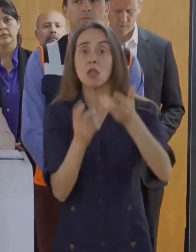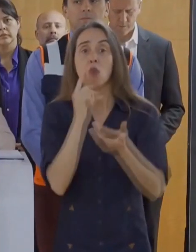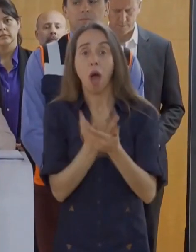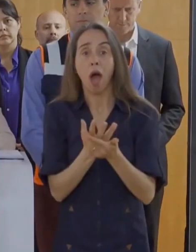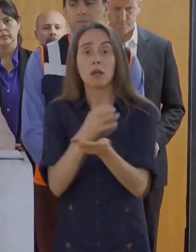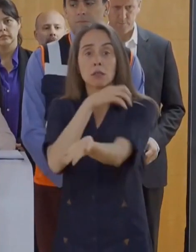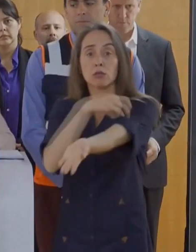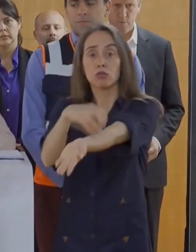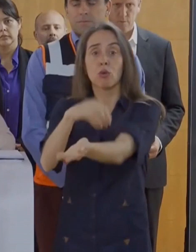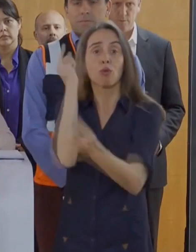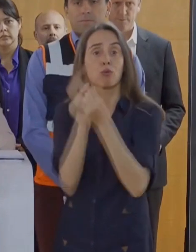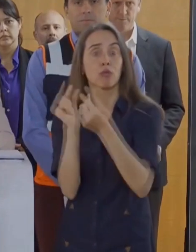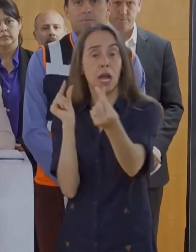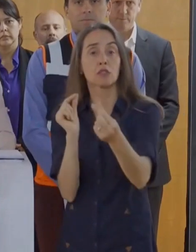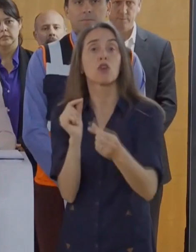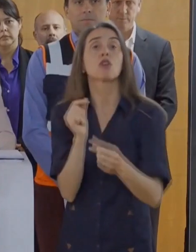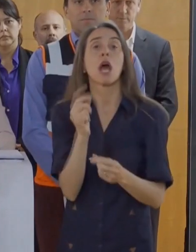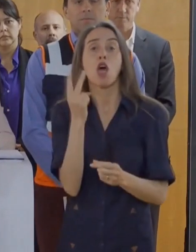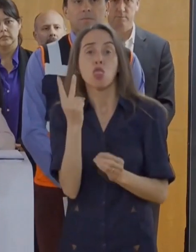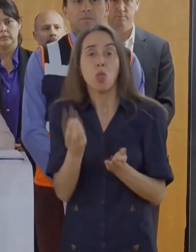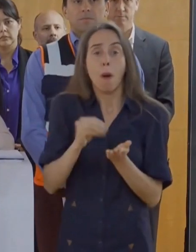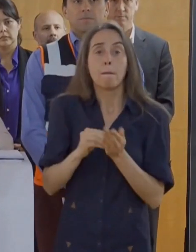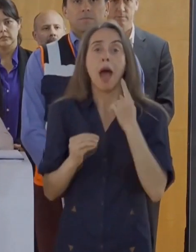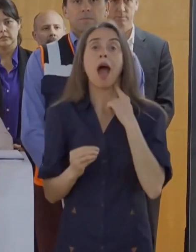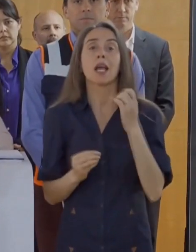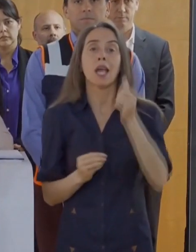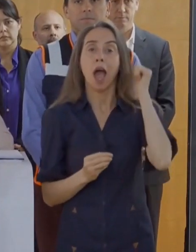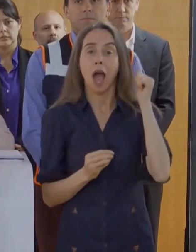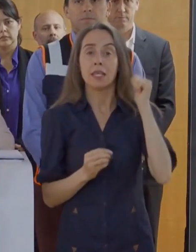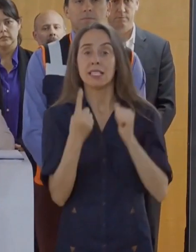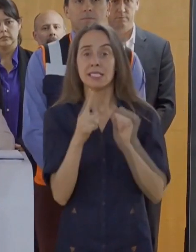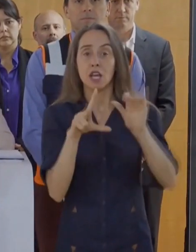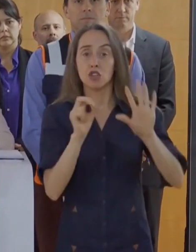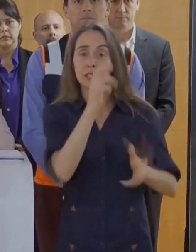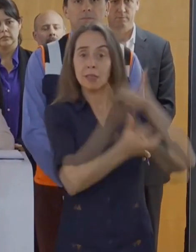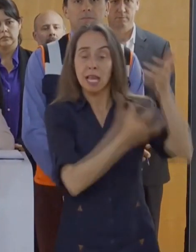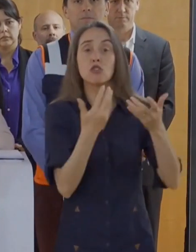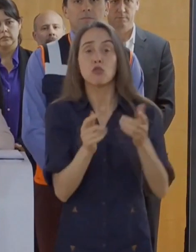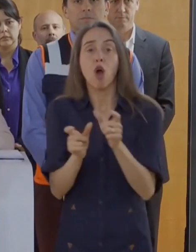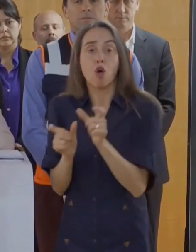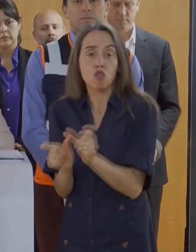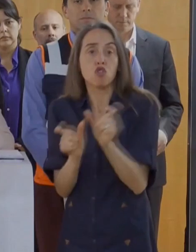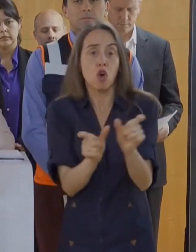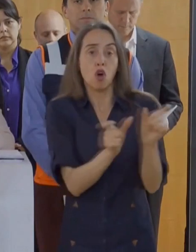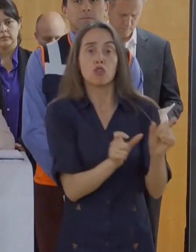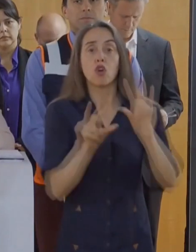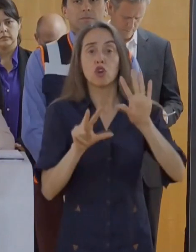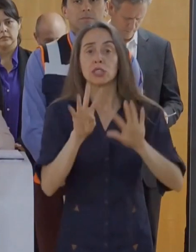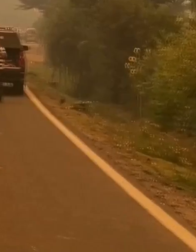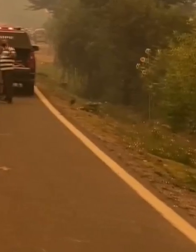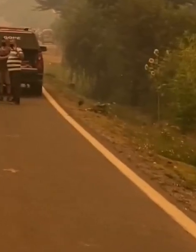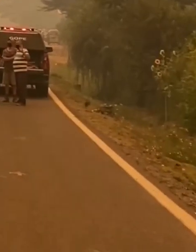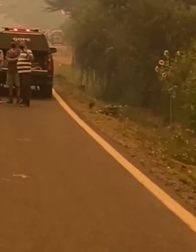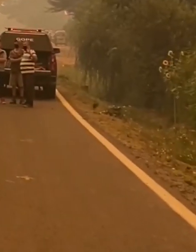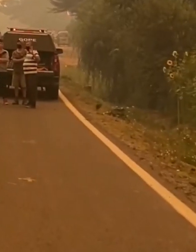nacional, 2 más que en el día de ayer. De esos, 180 se encuentran controlados y 84 en